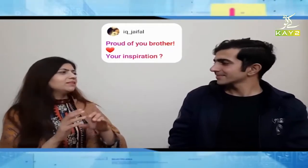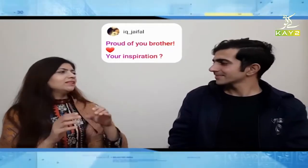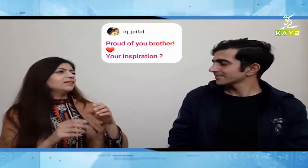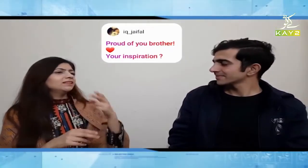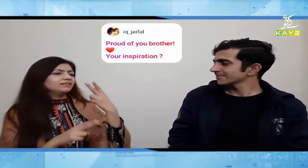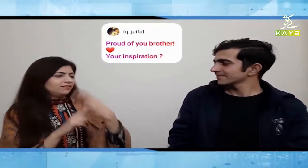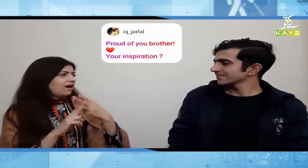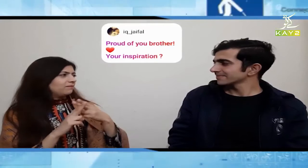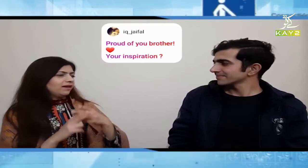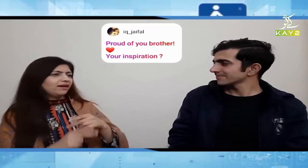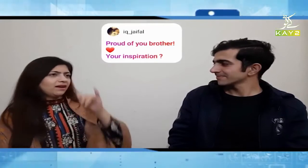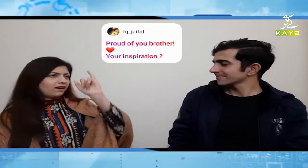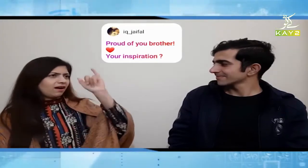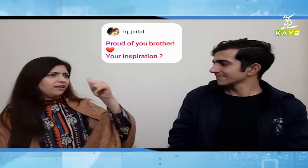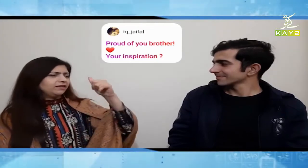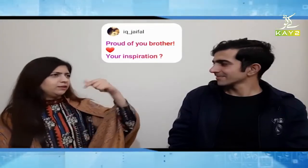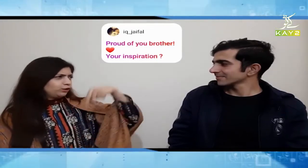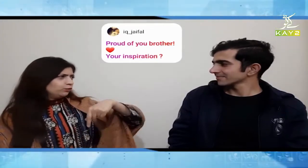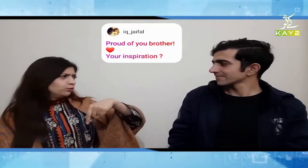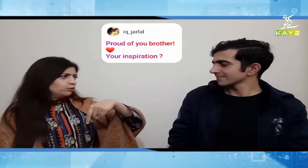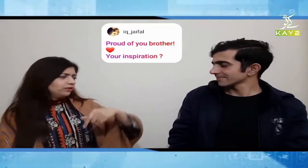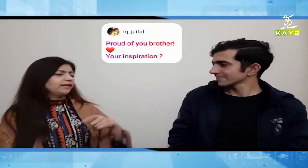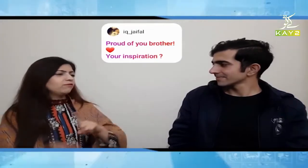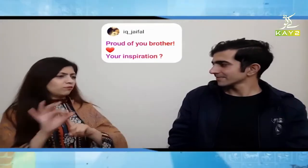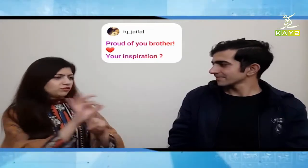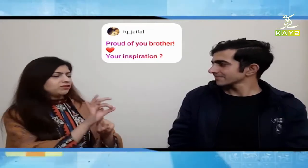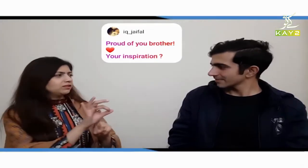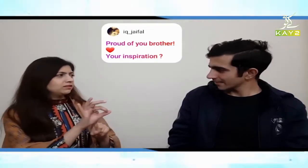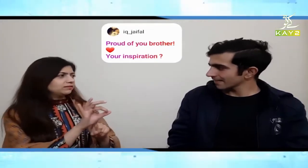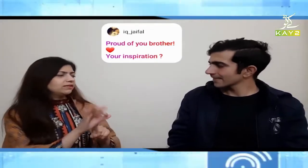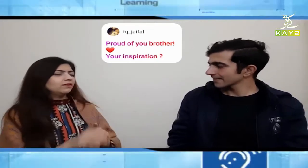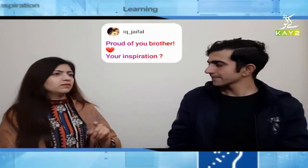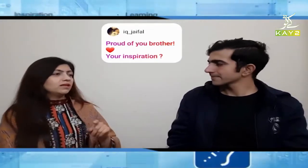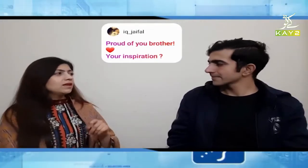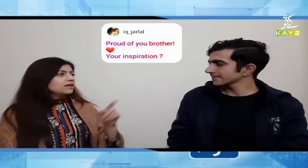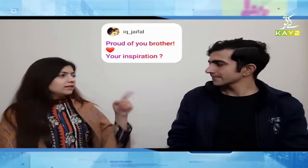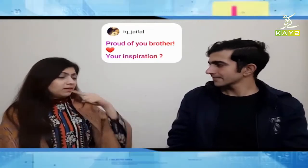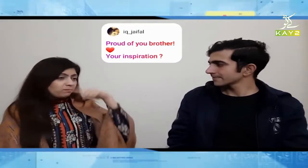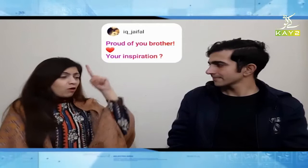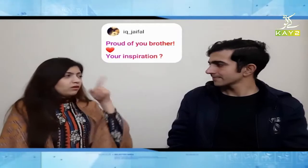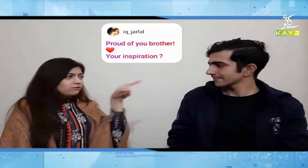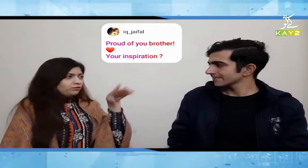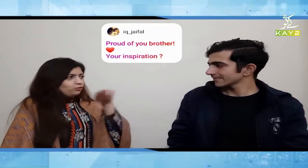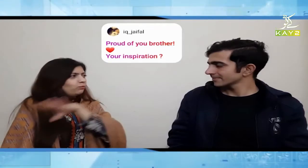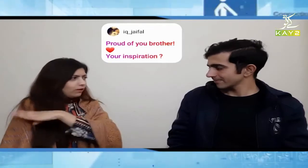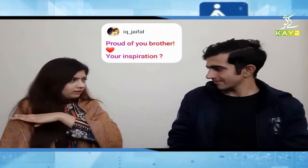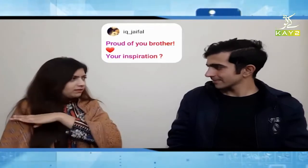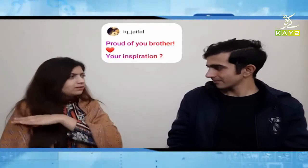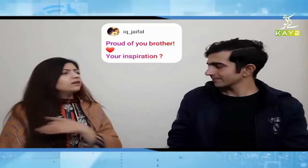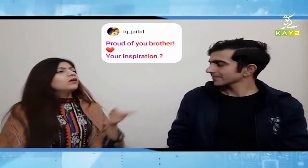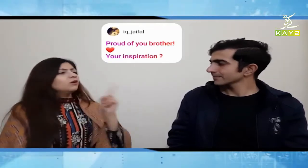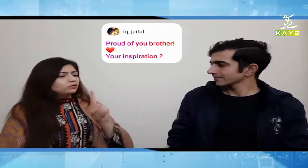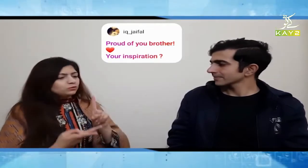इंस्टाग्राम की नाम है IQ, ठीक है, वो क्वेश्चन किया उसने, ये प्राउड ऑफ यू